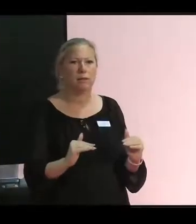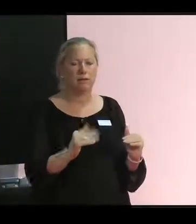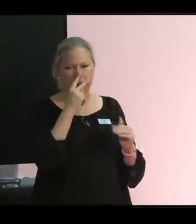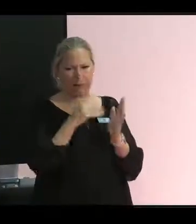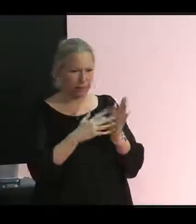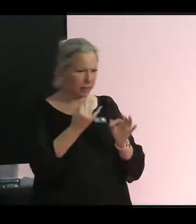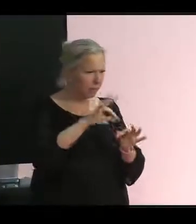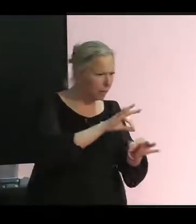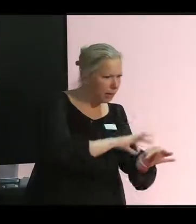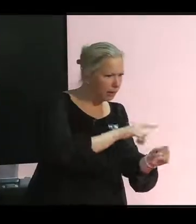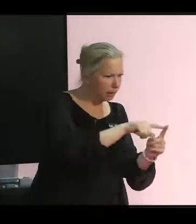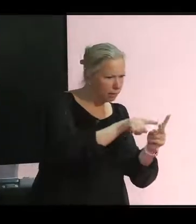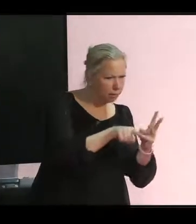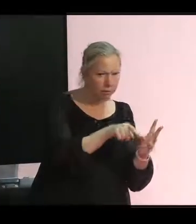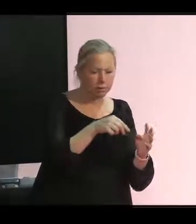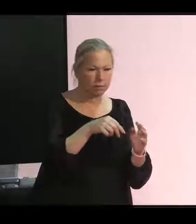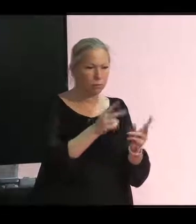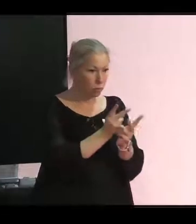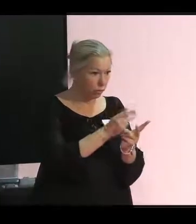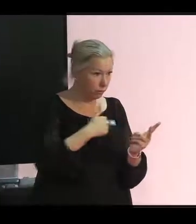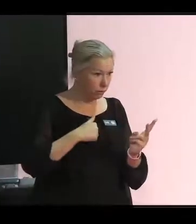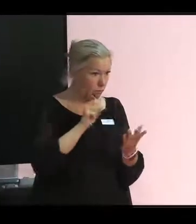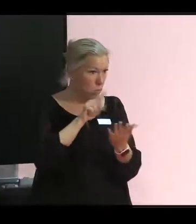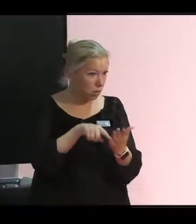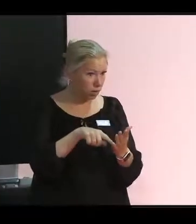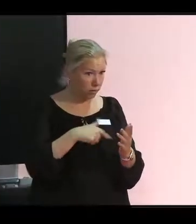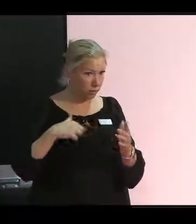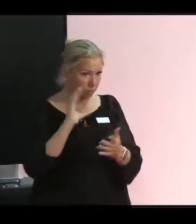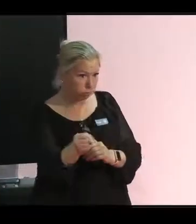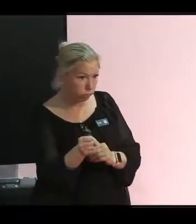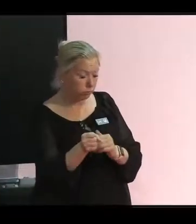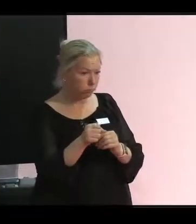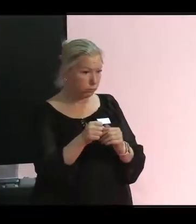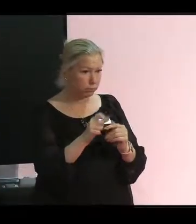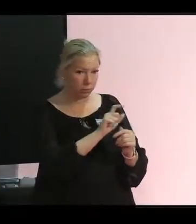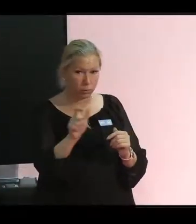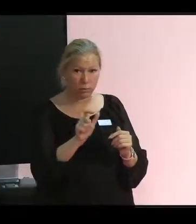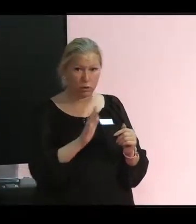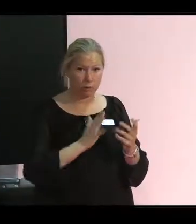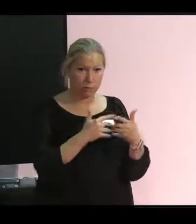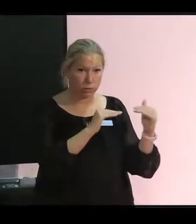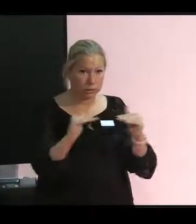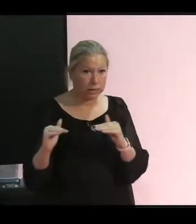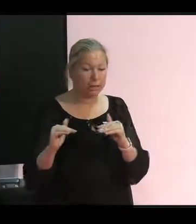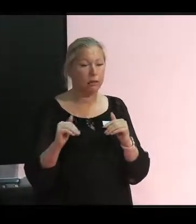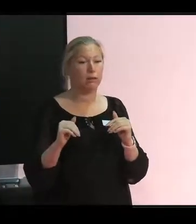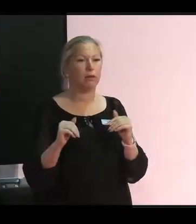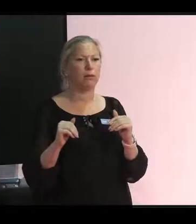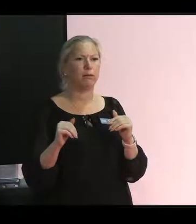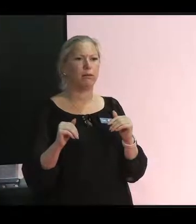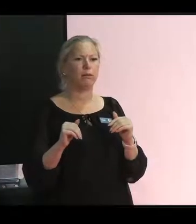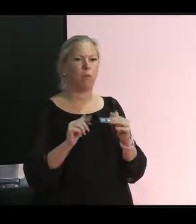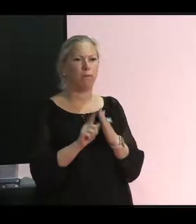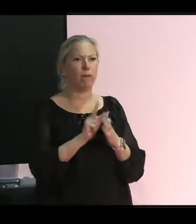mäta på det här så man vet, når vi de personerna som vi vill nå? Ofta så